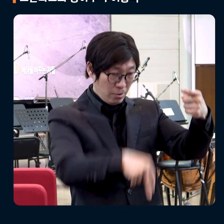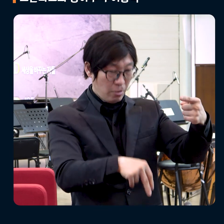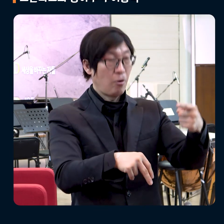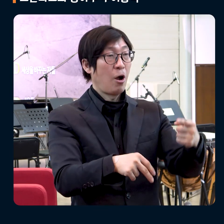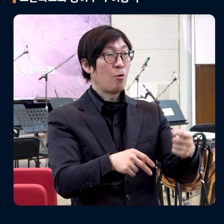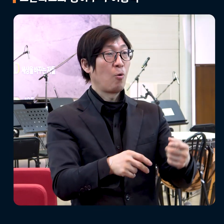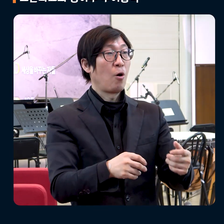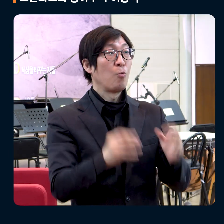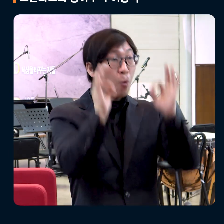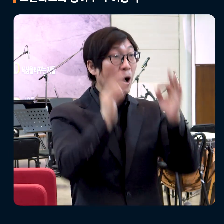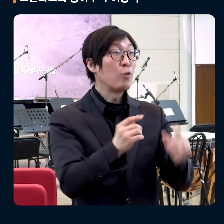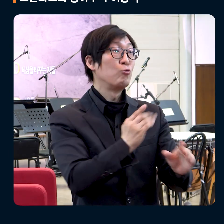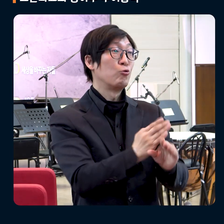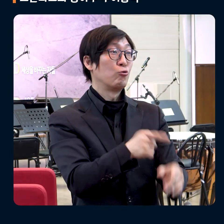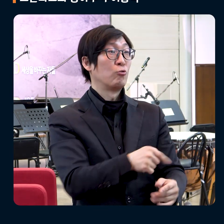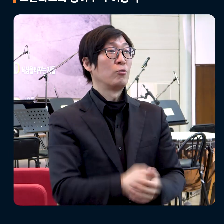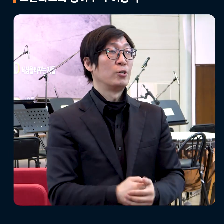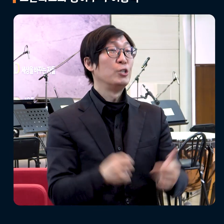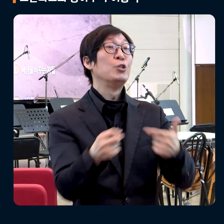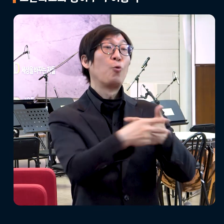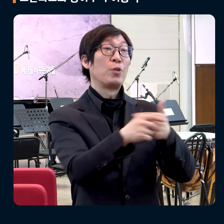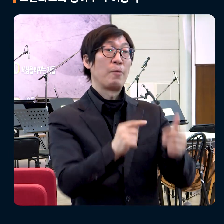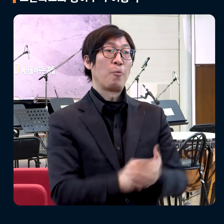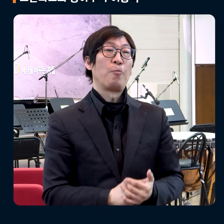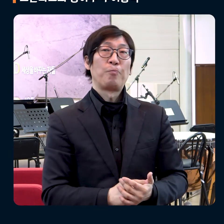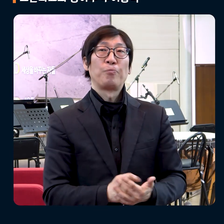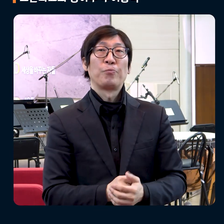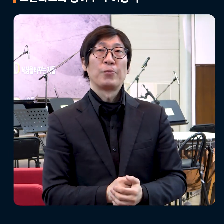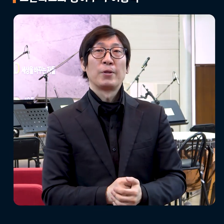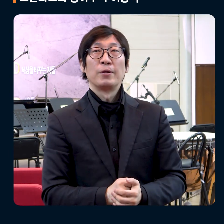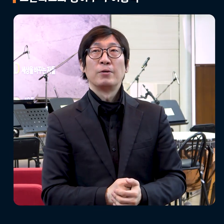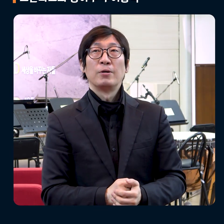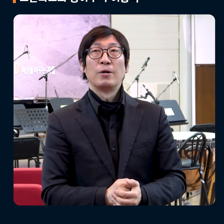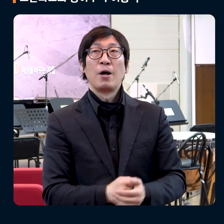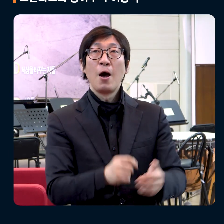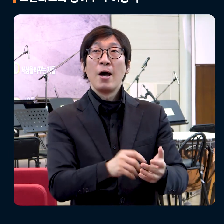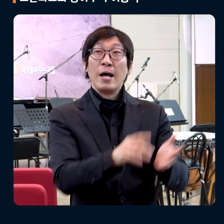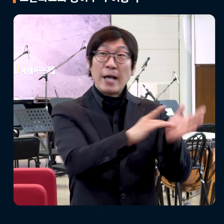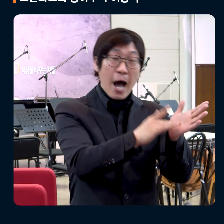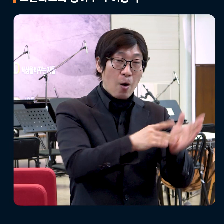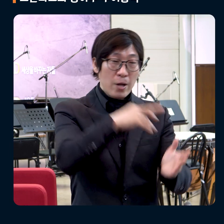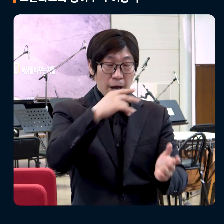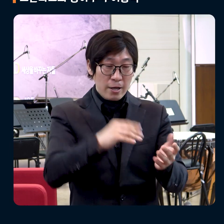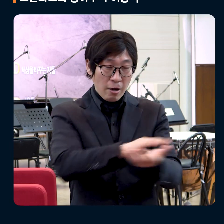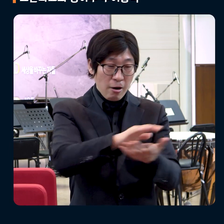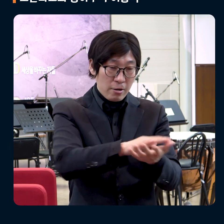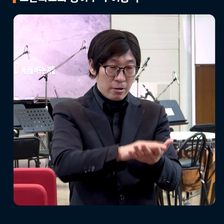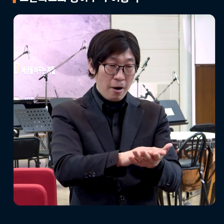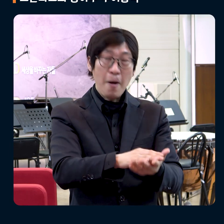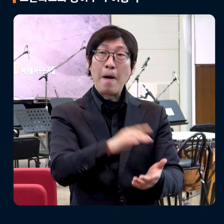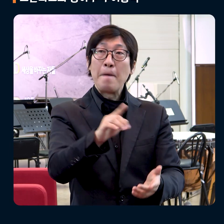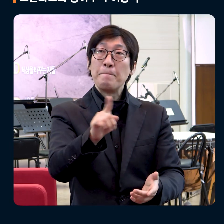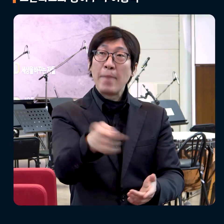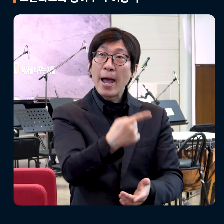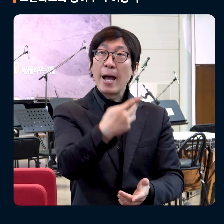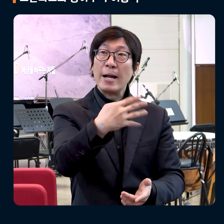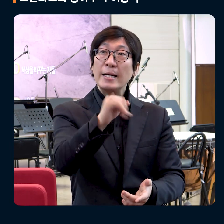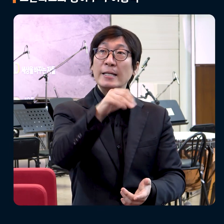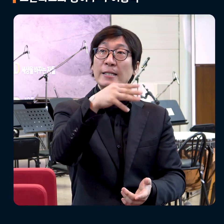본성을 지금 거스르는 겁니다. 그리고 또 눈에 띄는 것이 있습니다. 그가 가져온 것이 모략과 침향 섞은